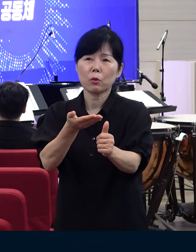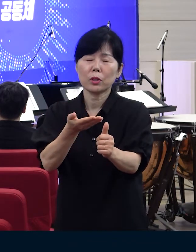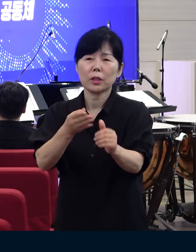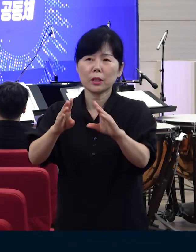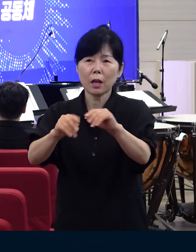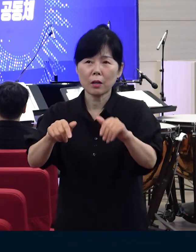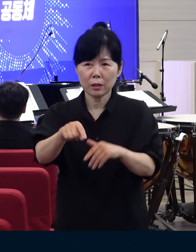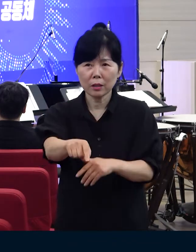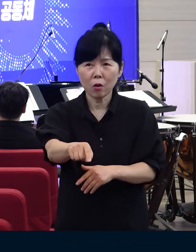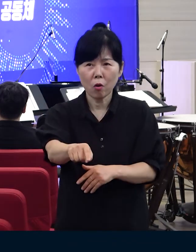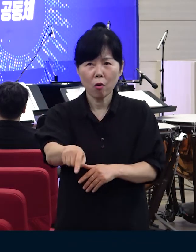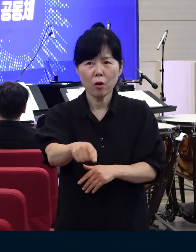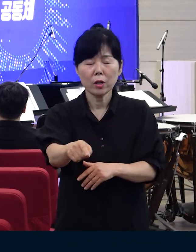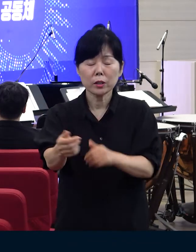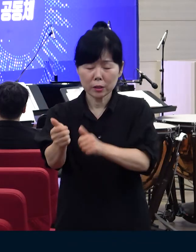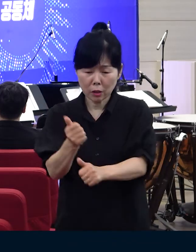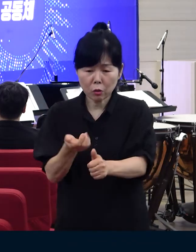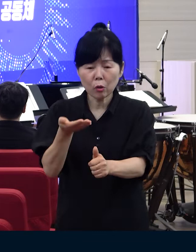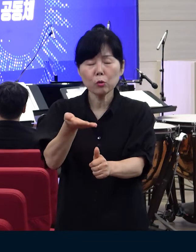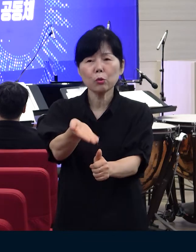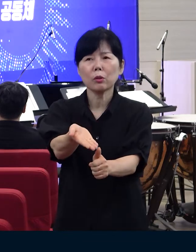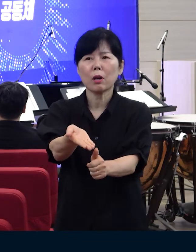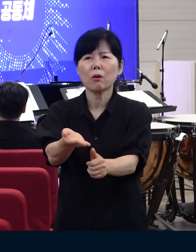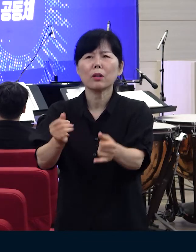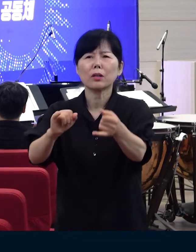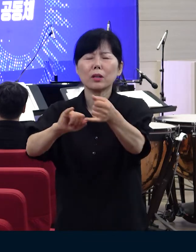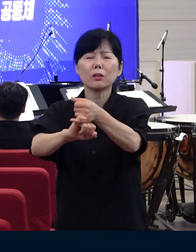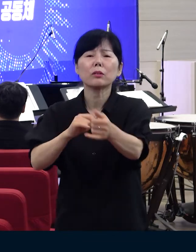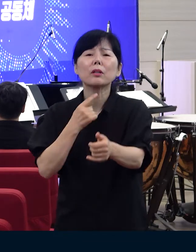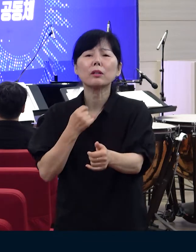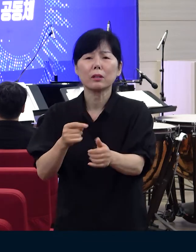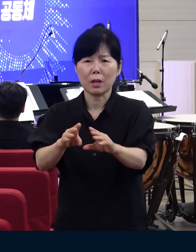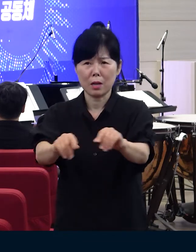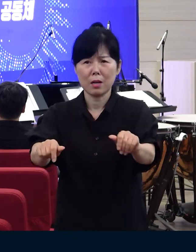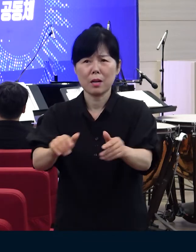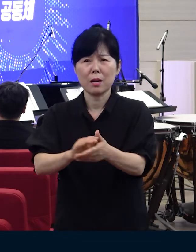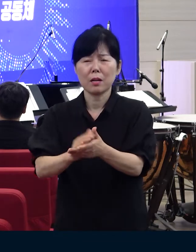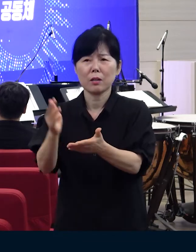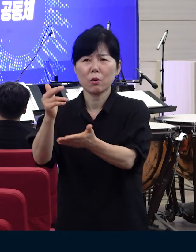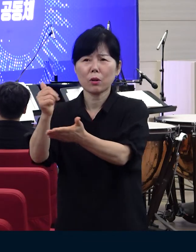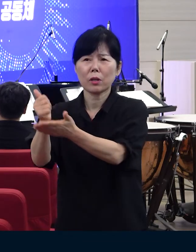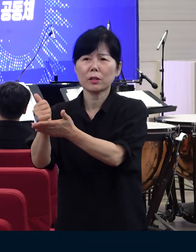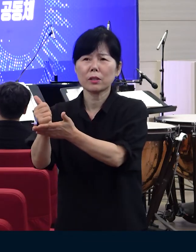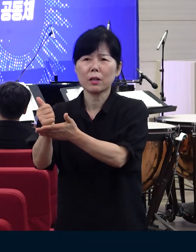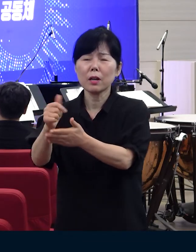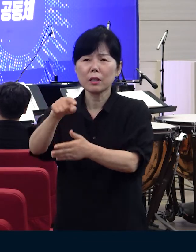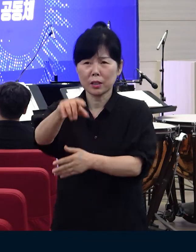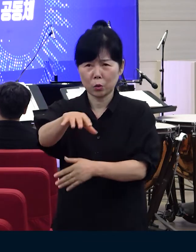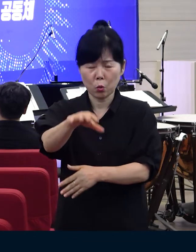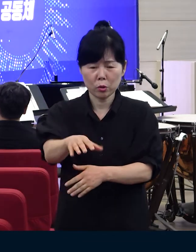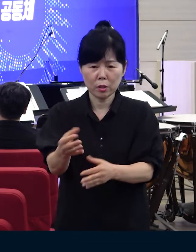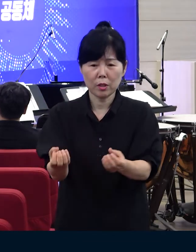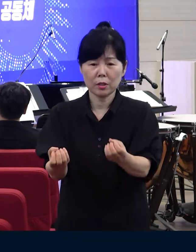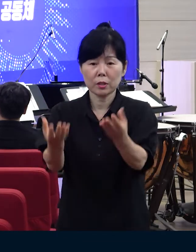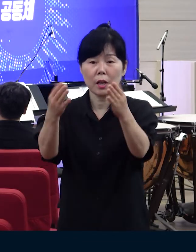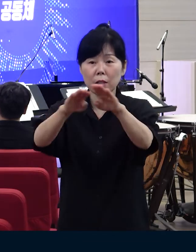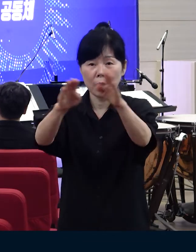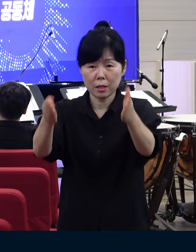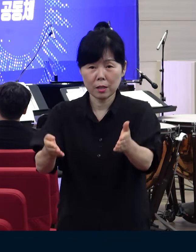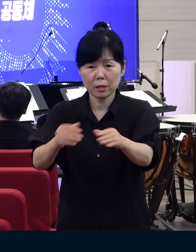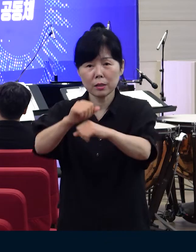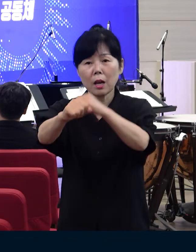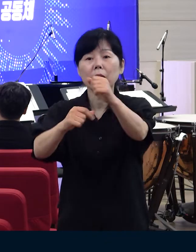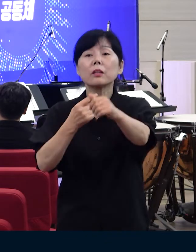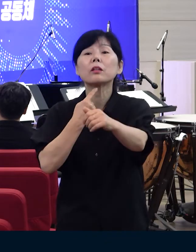내가 이 땅을 네 자손에게 주리라 하신지라. 자기에게 나타나신 여호와께 그가 그곳에서 제단을 쌓고